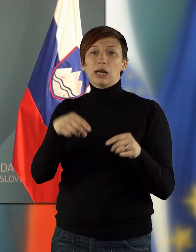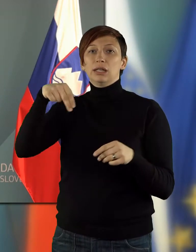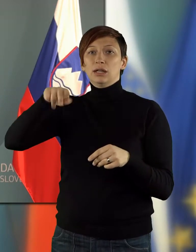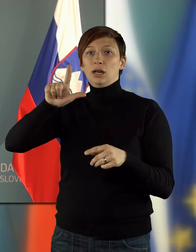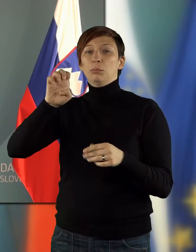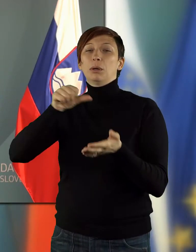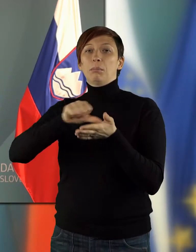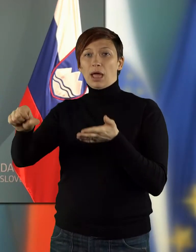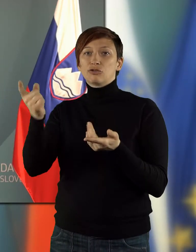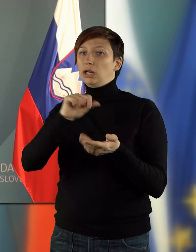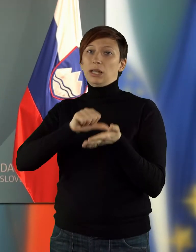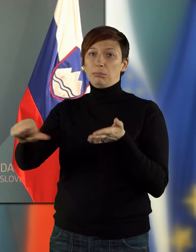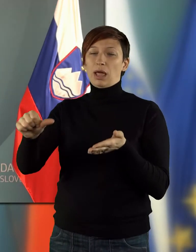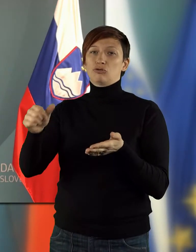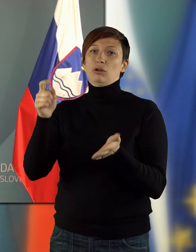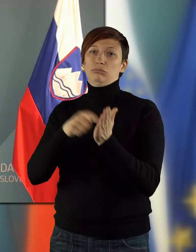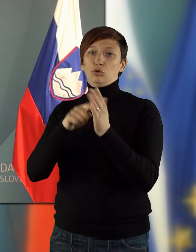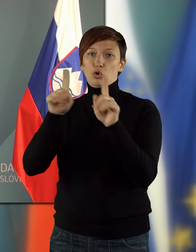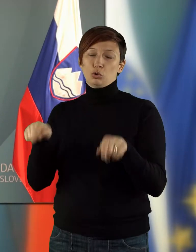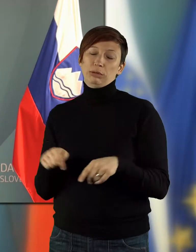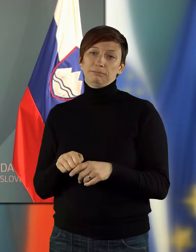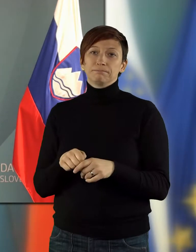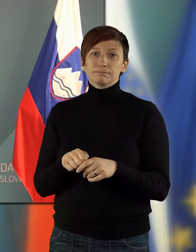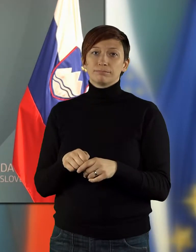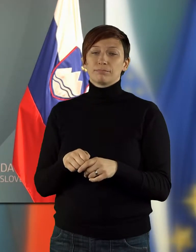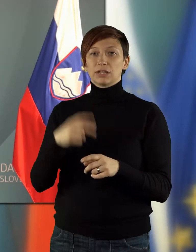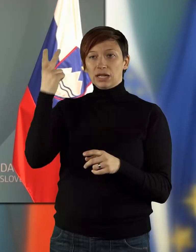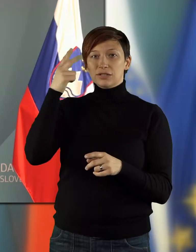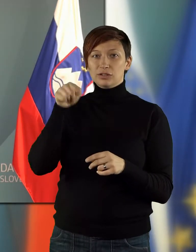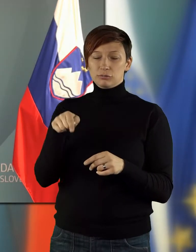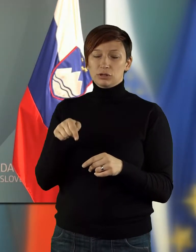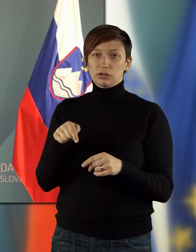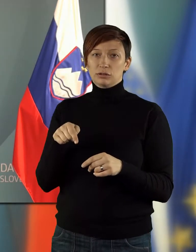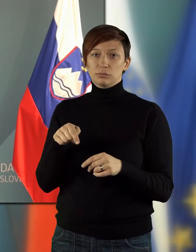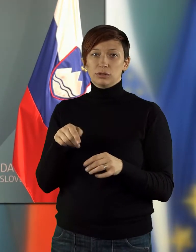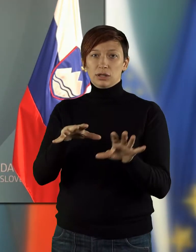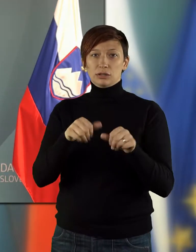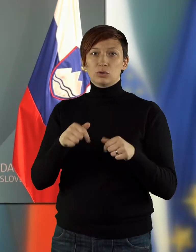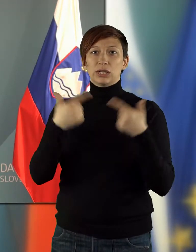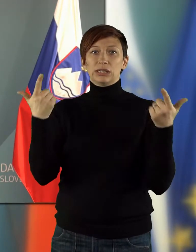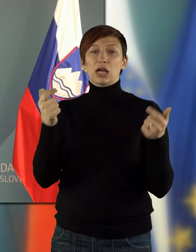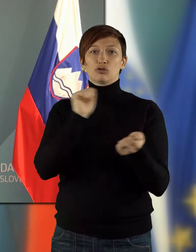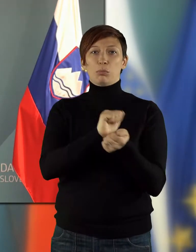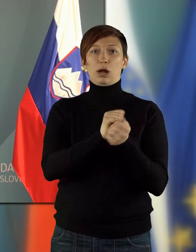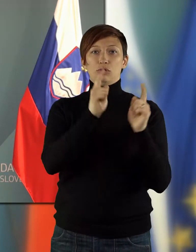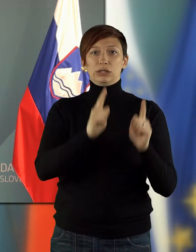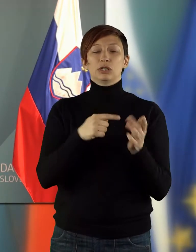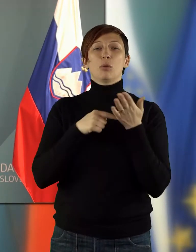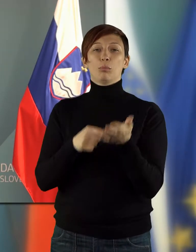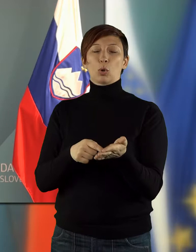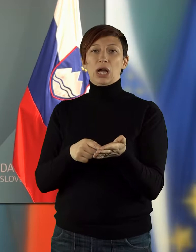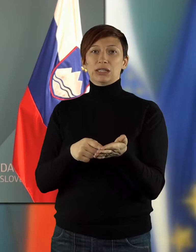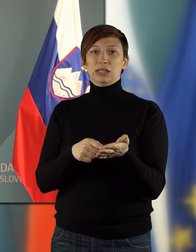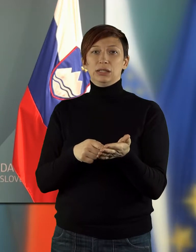odločitve o tem, ali naj NLB izplača in izplača te zadeve. Seveda smo s tem, ko smo zavzeli jasno pravno